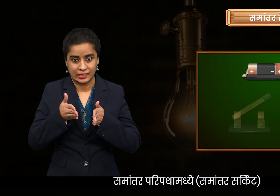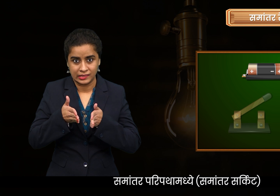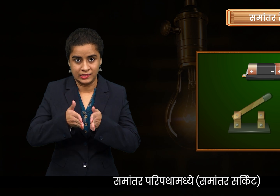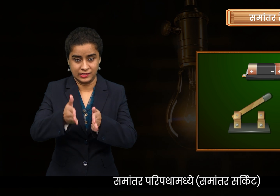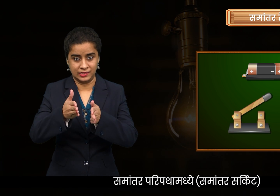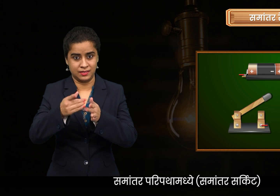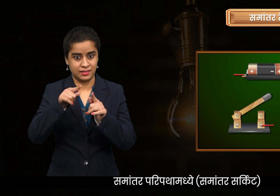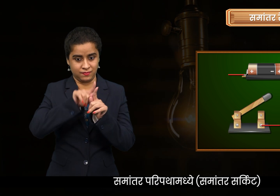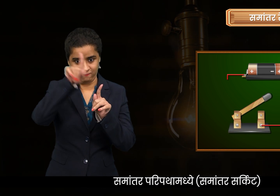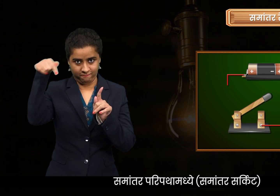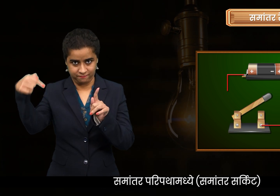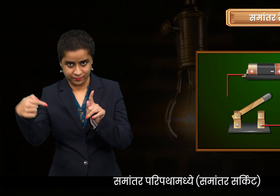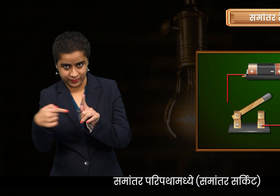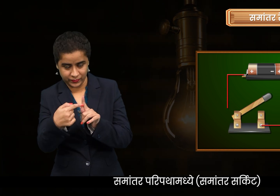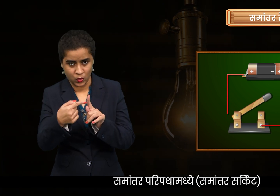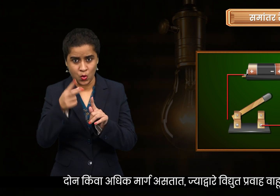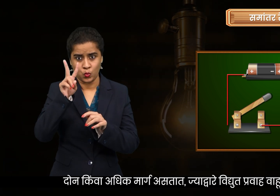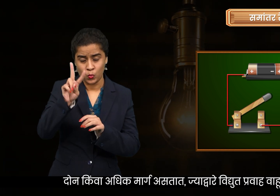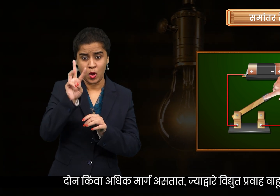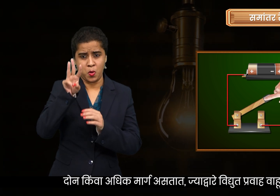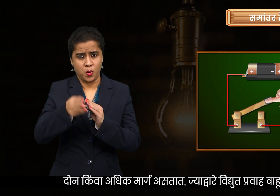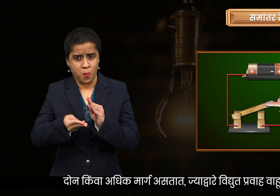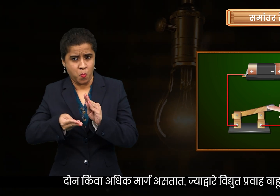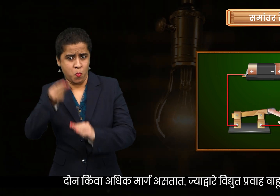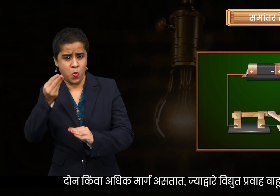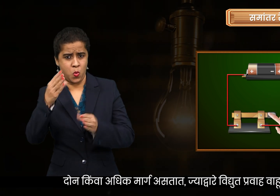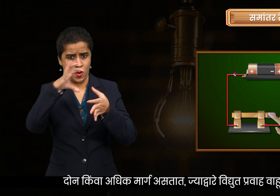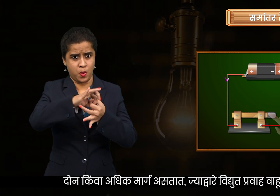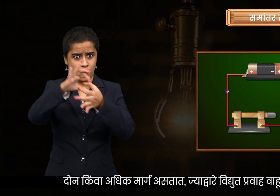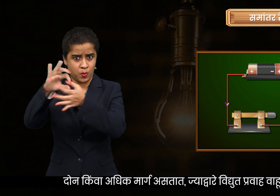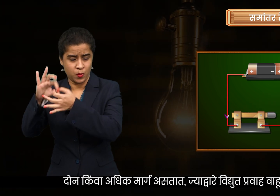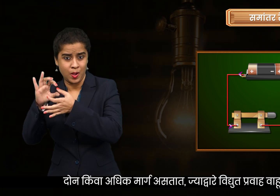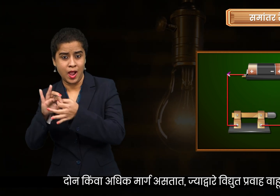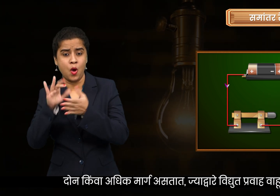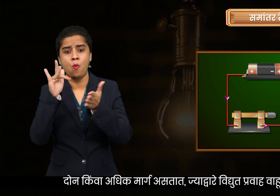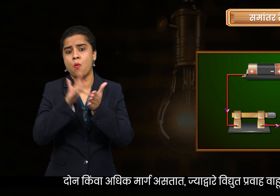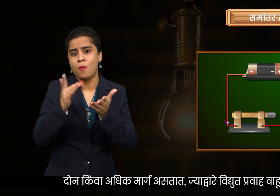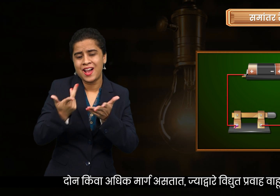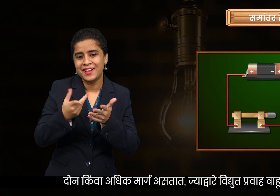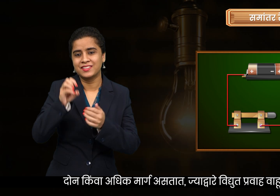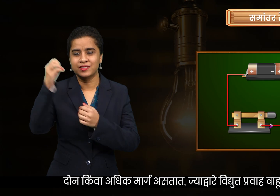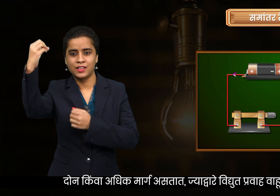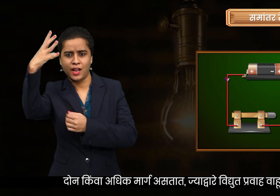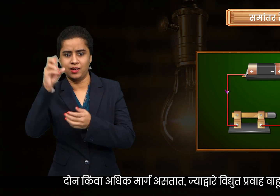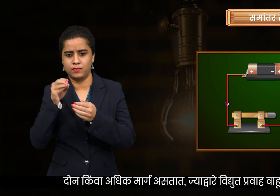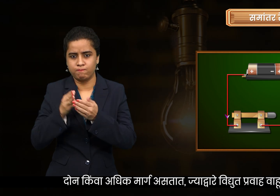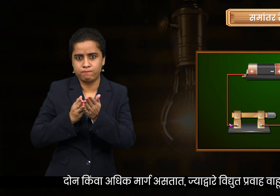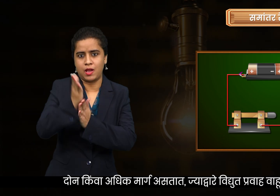समांतर परिपथामध्ये पॅरलल सर्किट 2 किंवा अधिक मार्ग असतात ज्याद्वारे विद्युत प्रवाह वाहू शकतो.